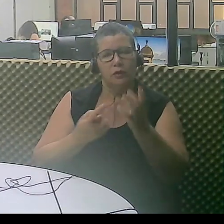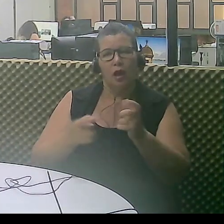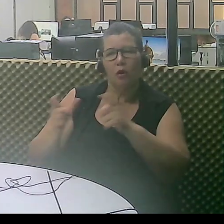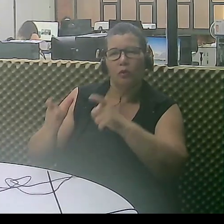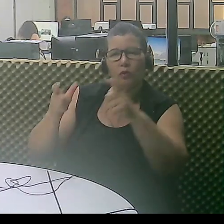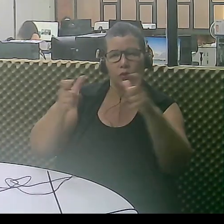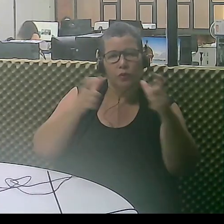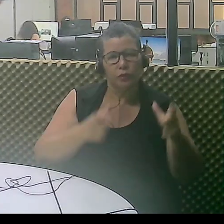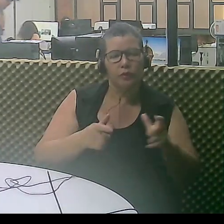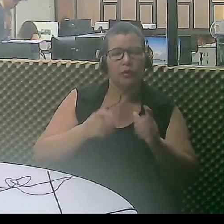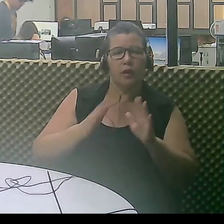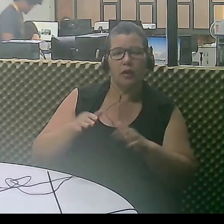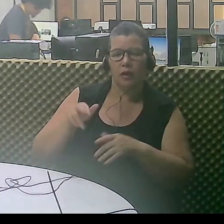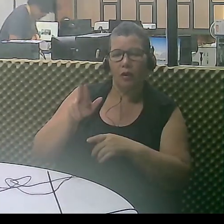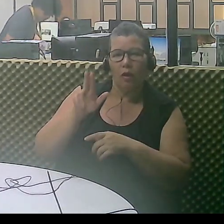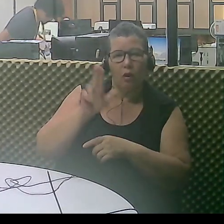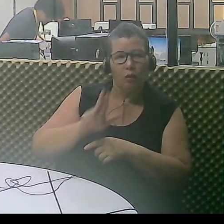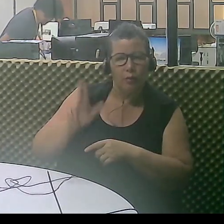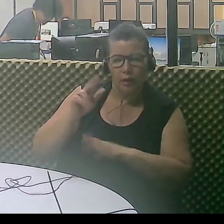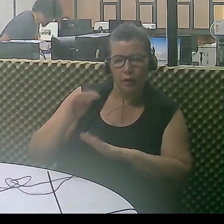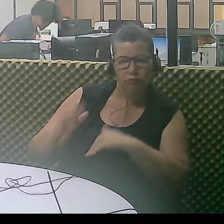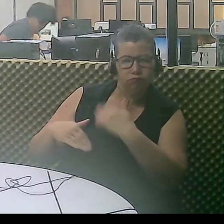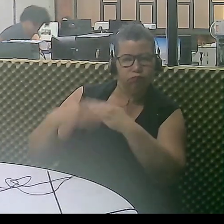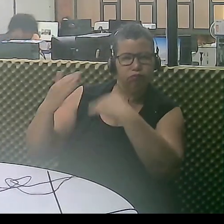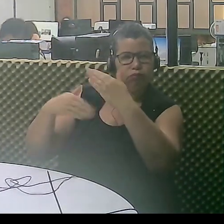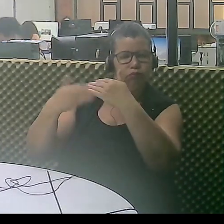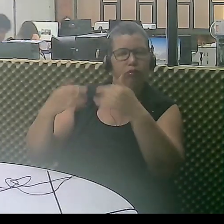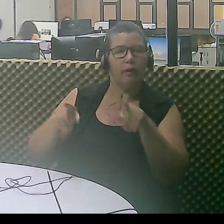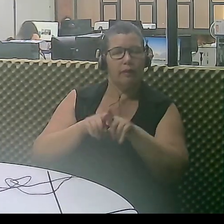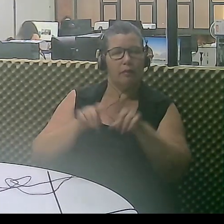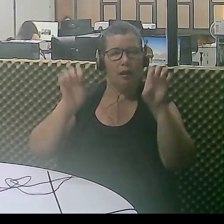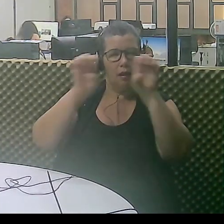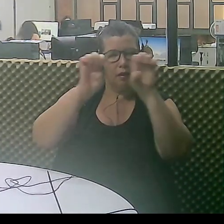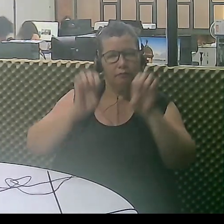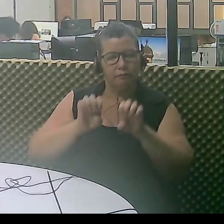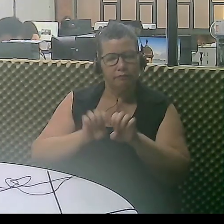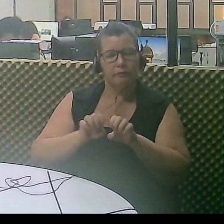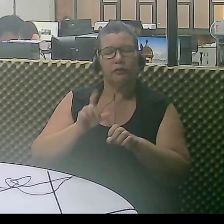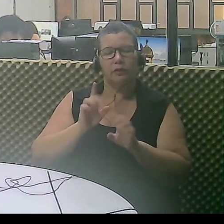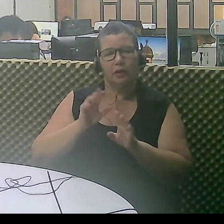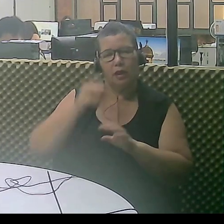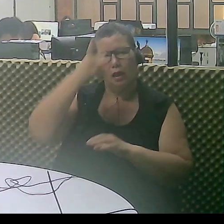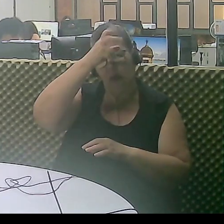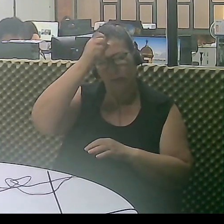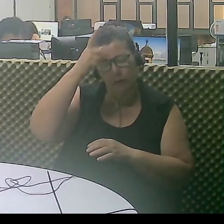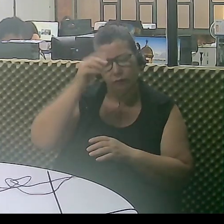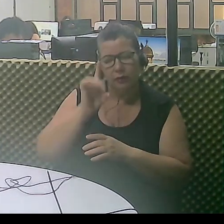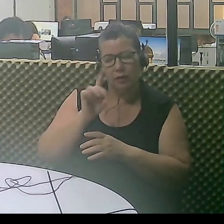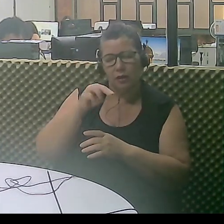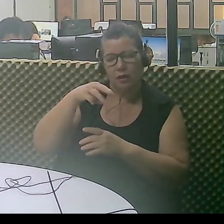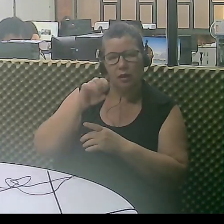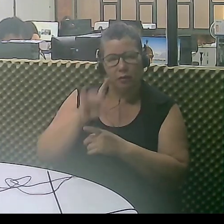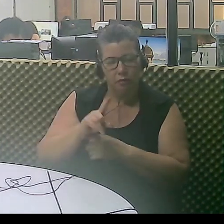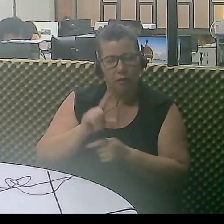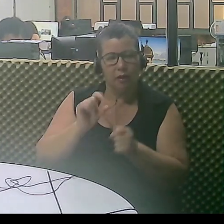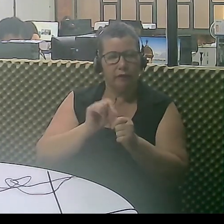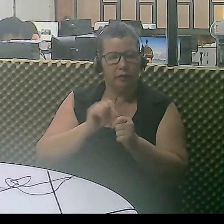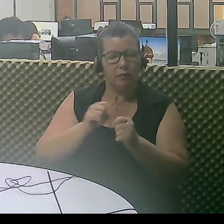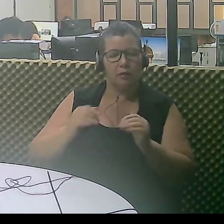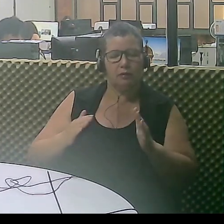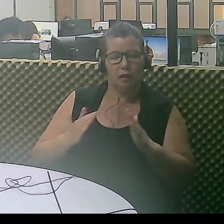maior desenvolvimento da cidade e a infraestrutura disponibilizada pela autarquia para ampliação habitacional.